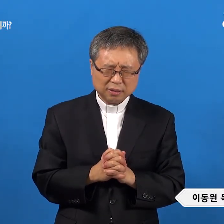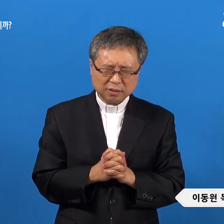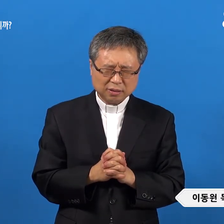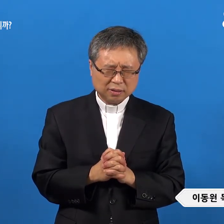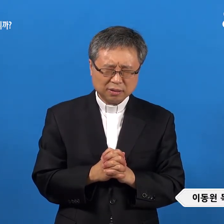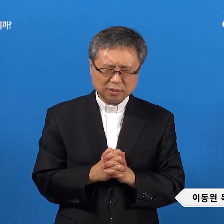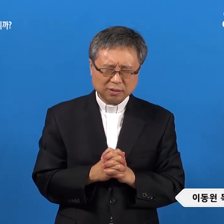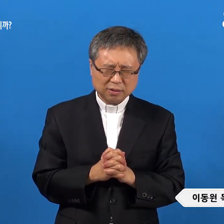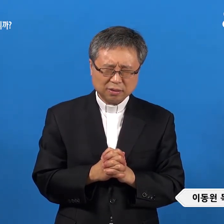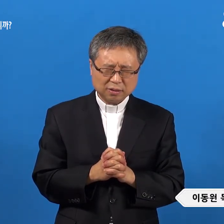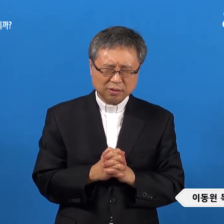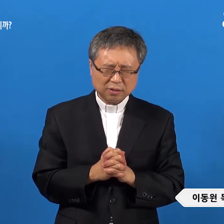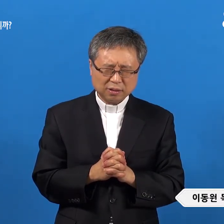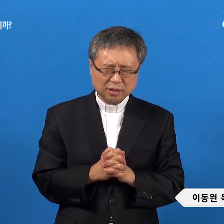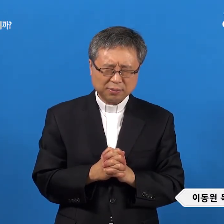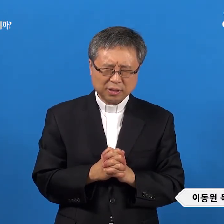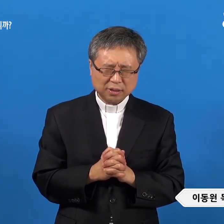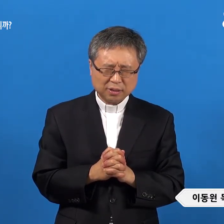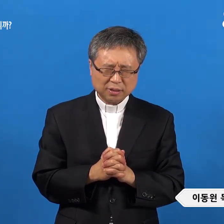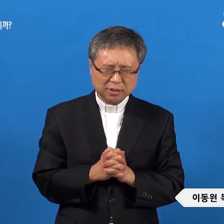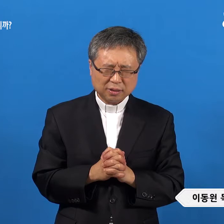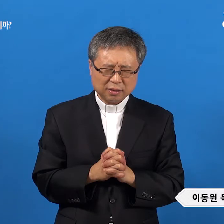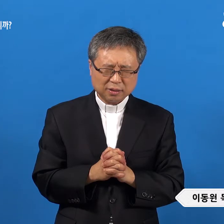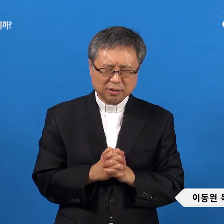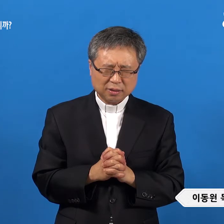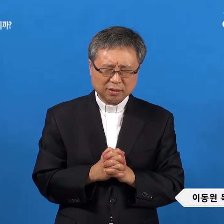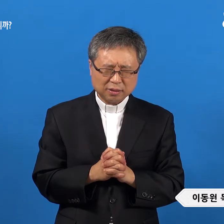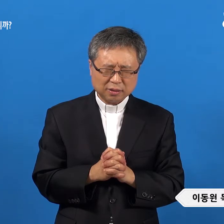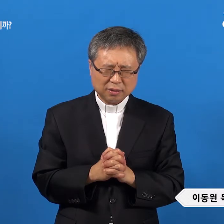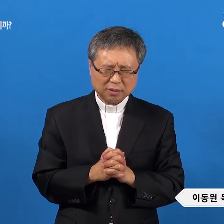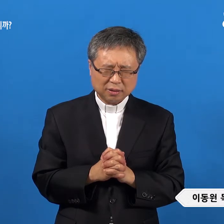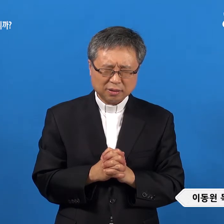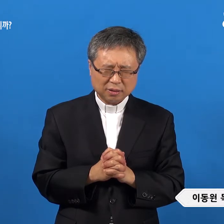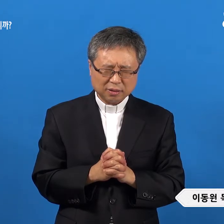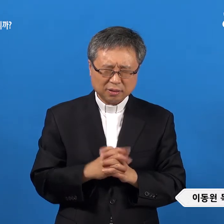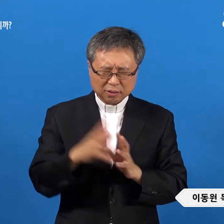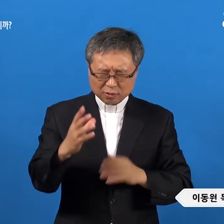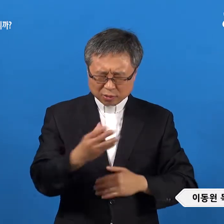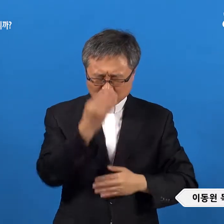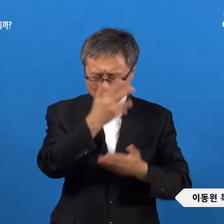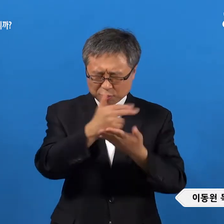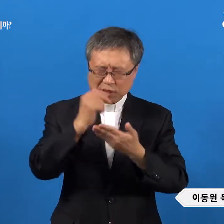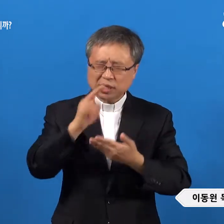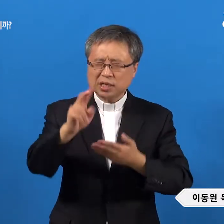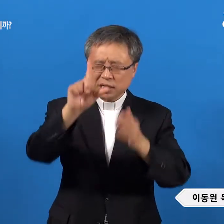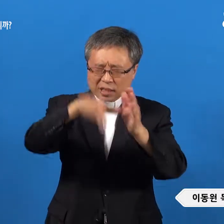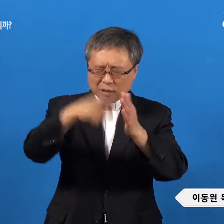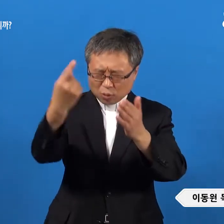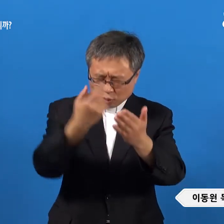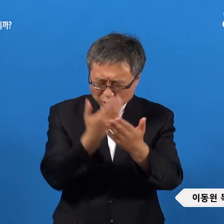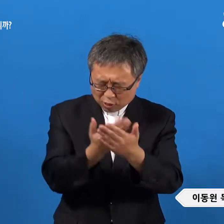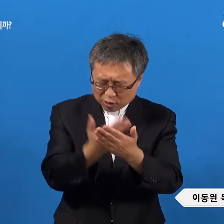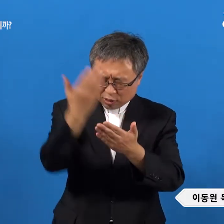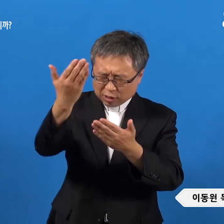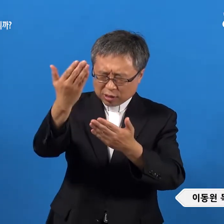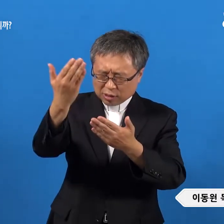부활의 영이여 임하여 주시옵소서. 거룩한 주님이시여 이 시간 오셔서 당신의 자녀들의 마음을